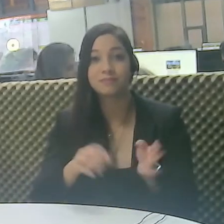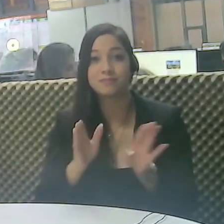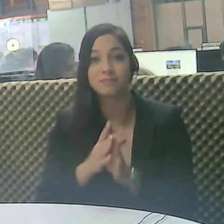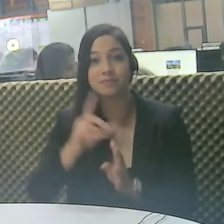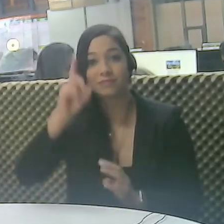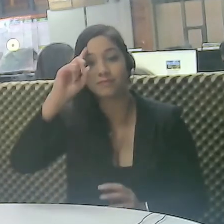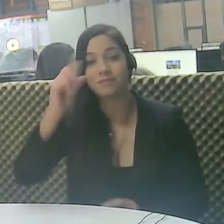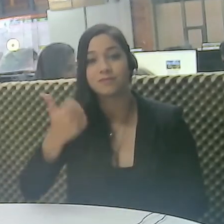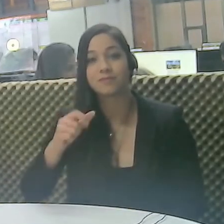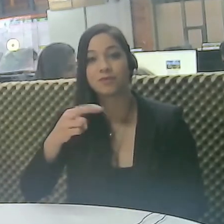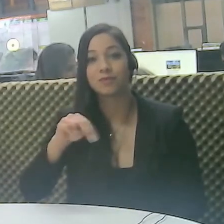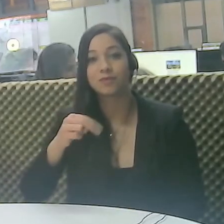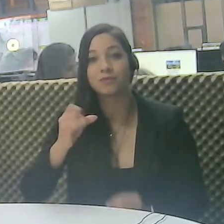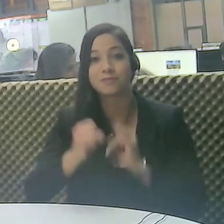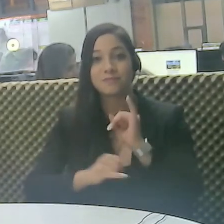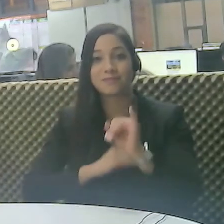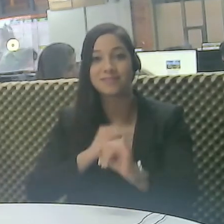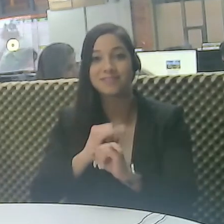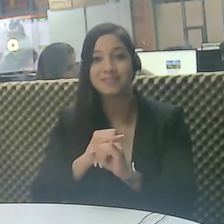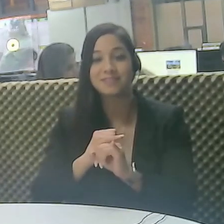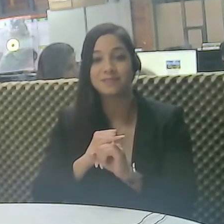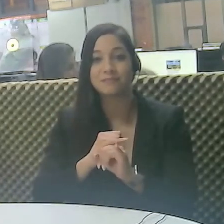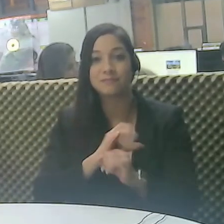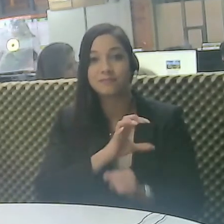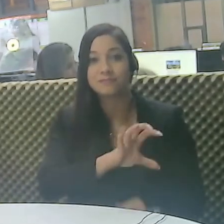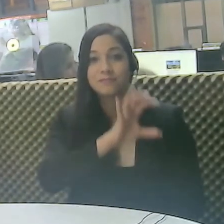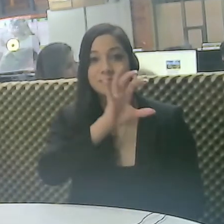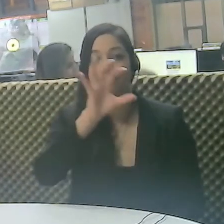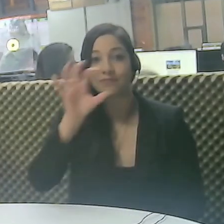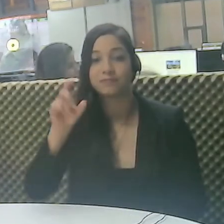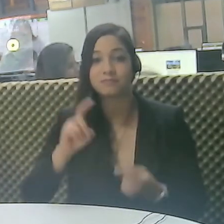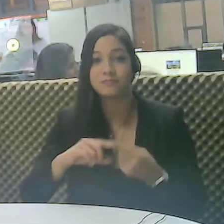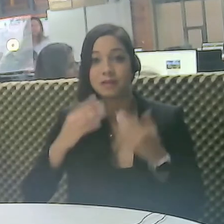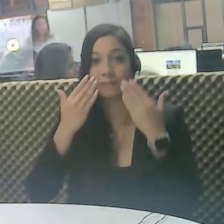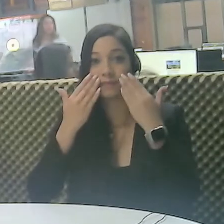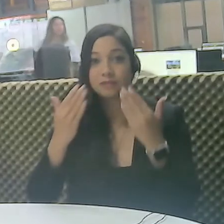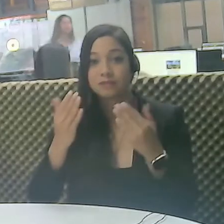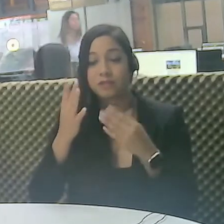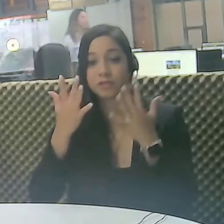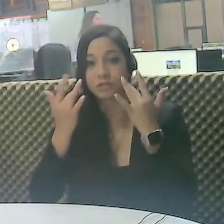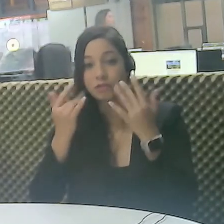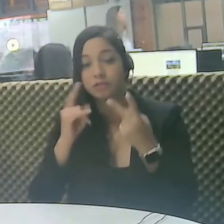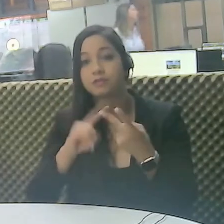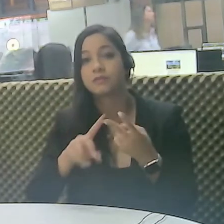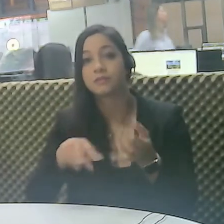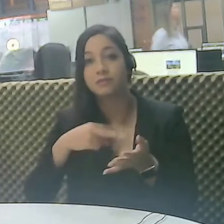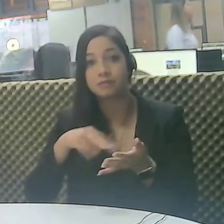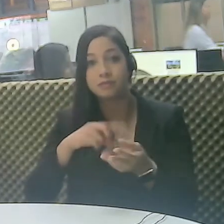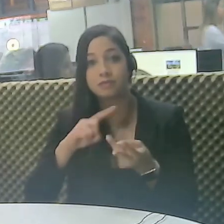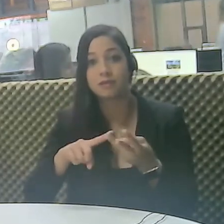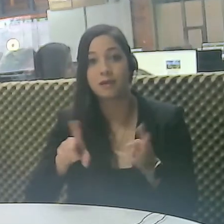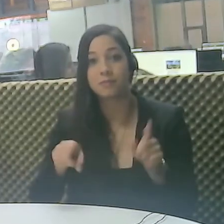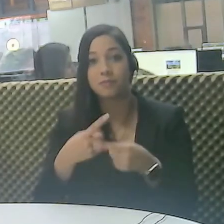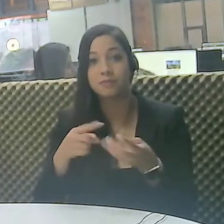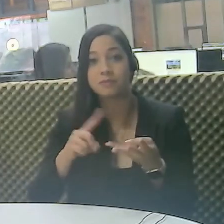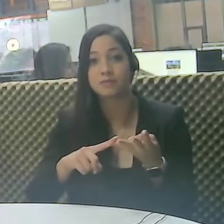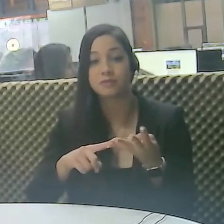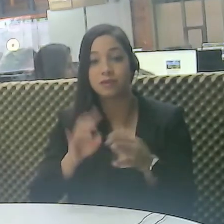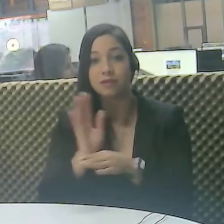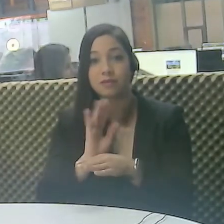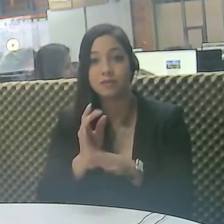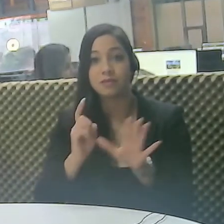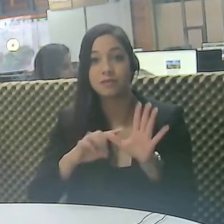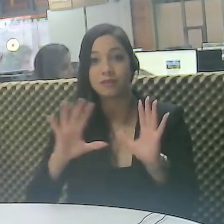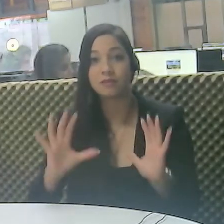de novembro pela internet. As áreas contempladas são para apresentação de teatro, dança, música, audiovisual